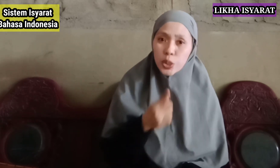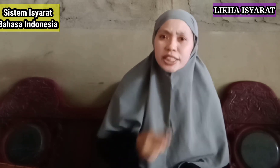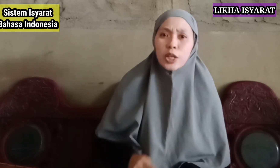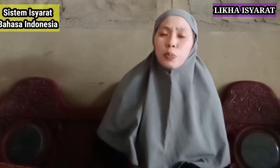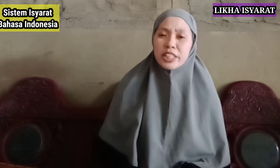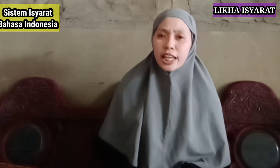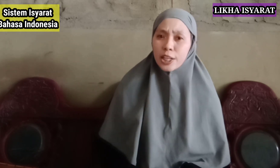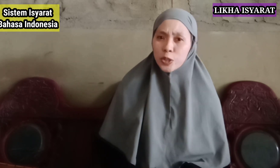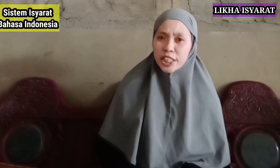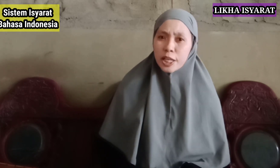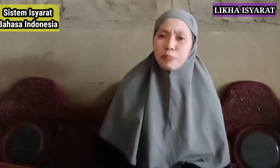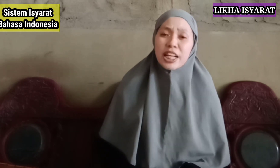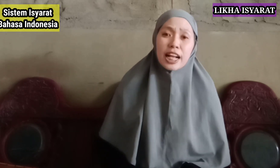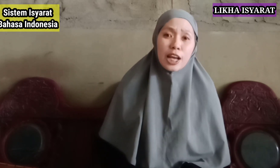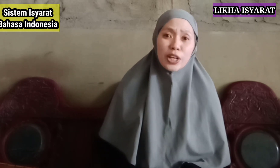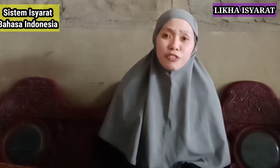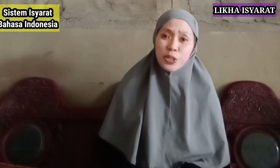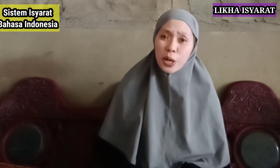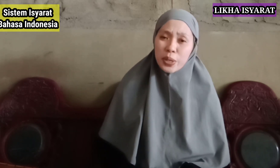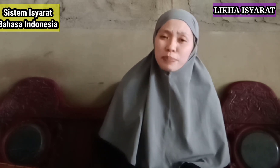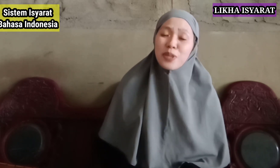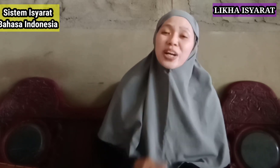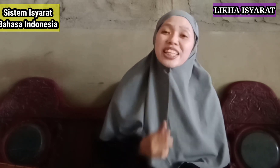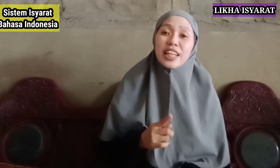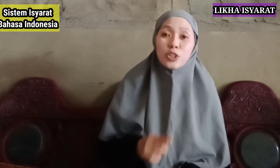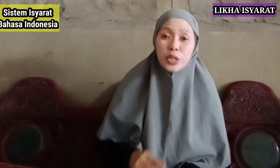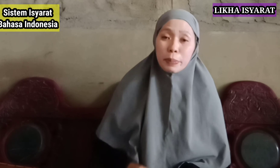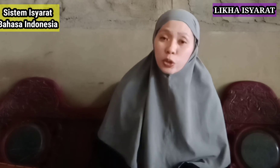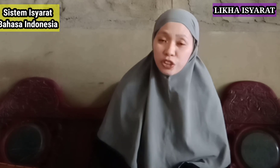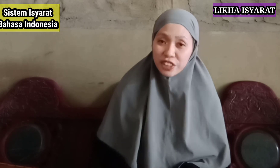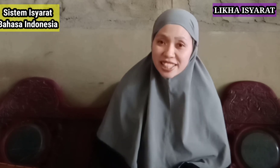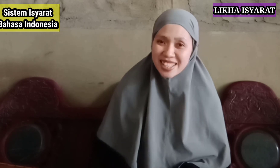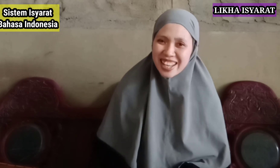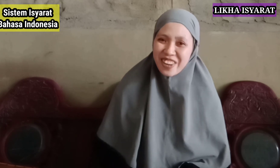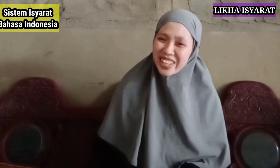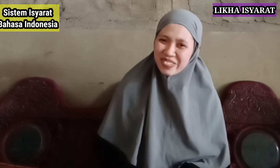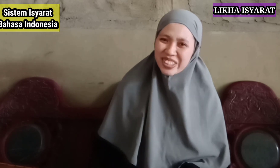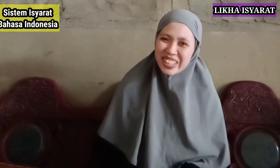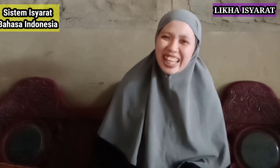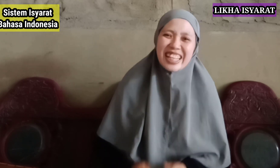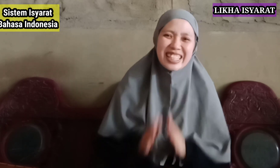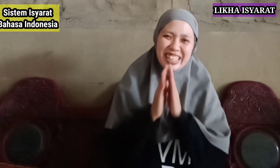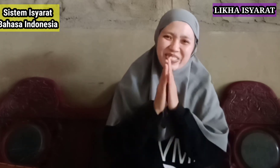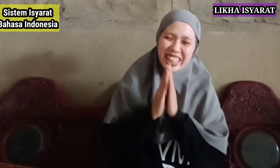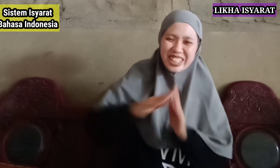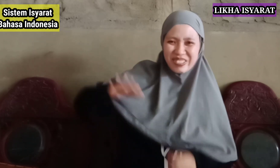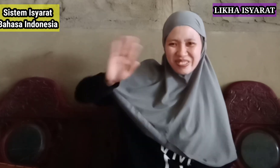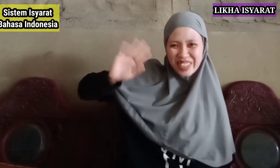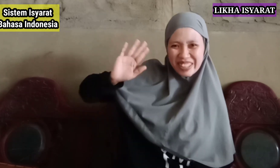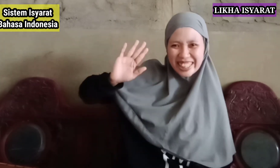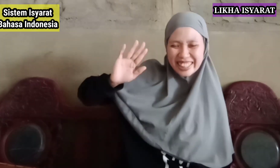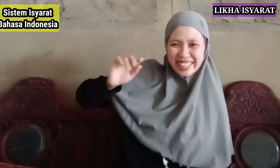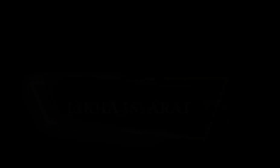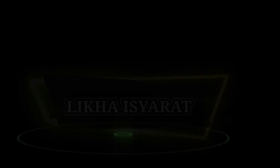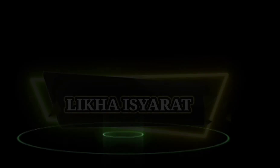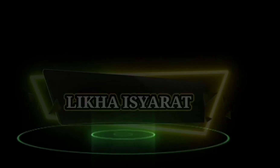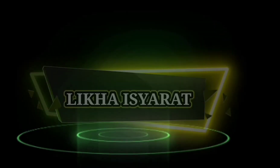jangan lupa nyalakan loncengnya, biar kalau ada video aku yang baru, kalian langsung dapat notifikasinya. Oke teman-teman, assalamualaikum. Bye-bye.